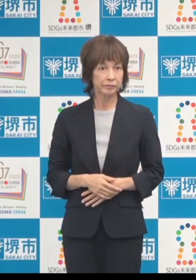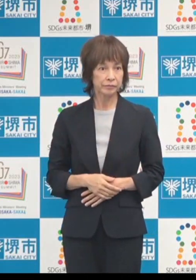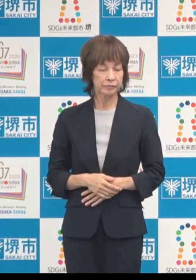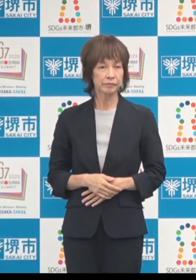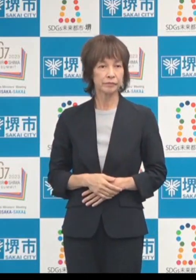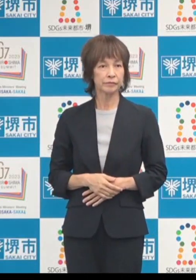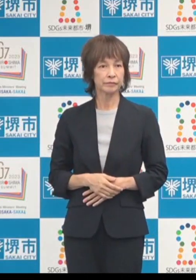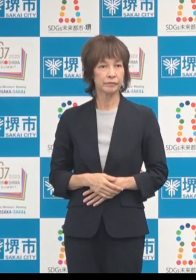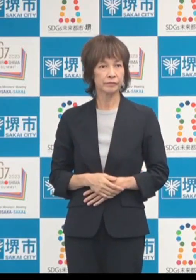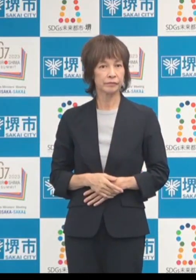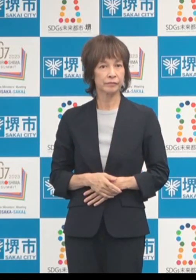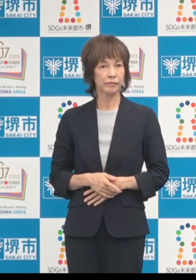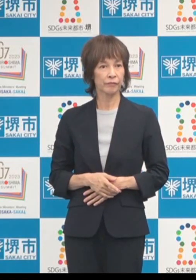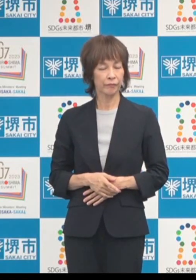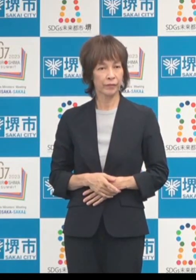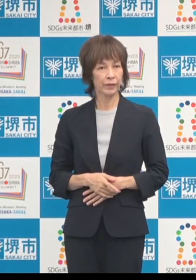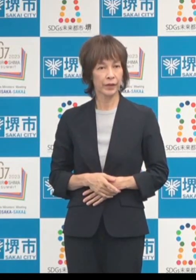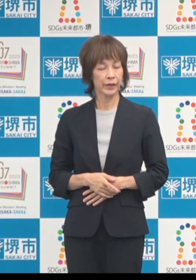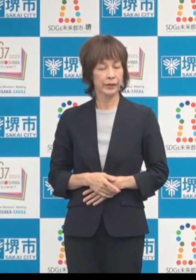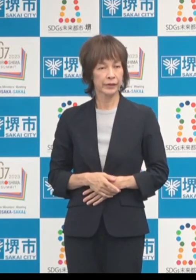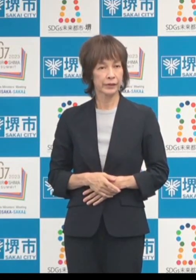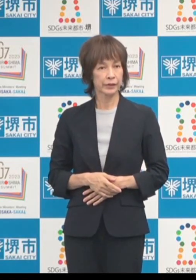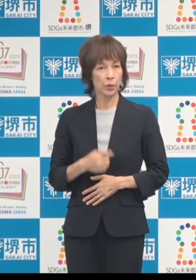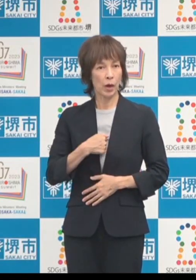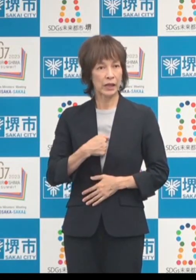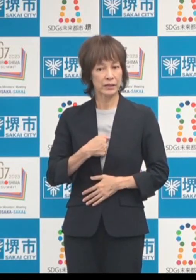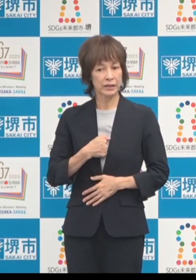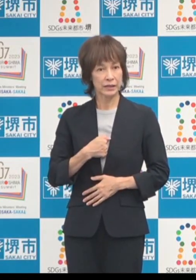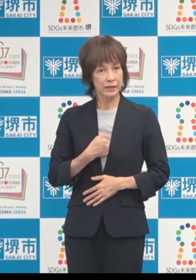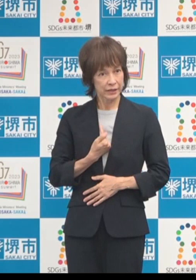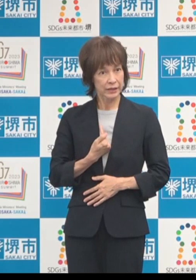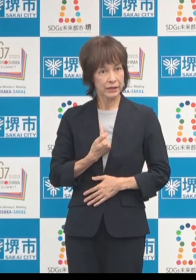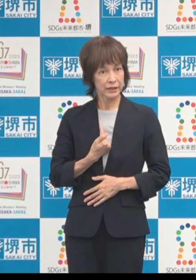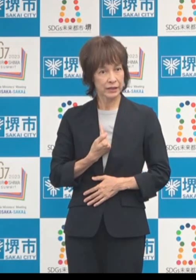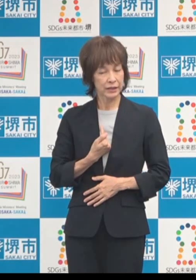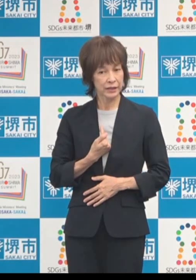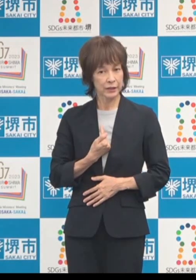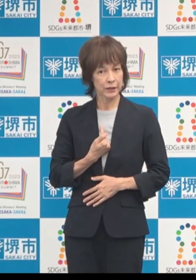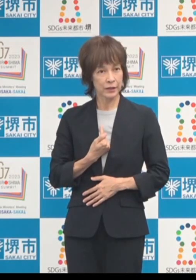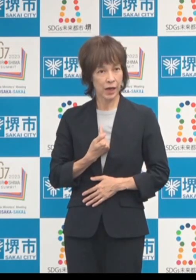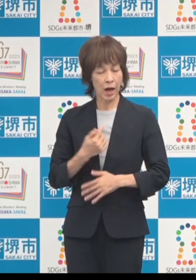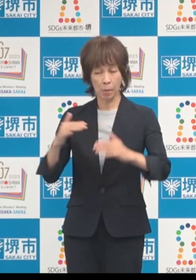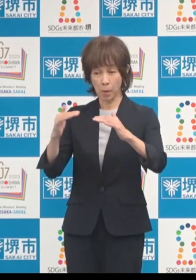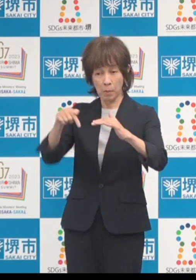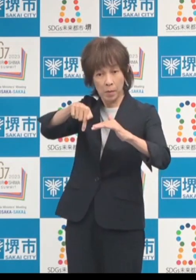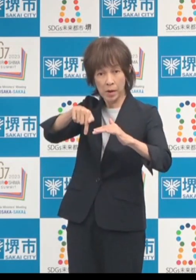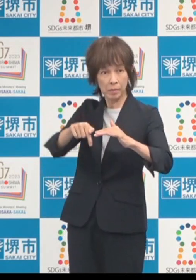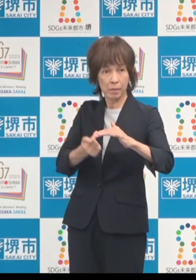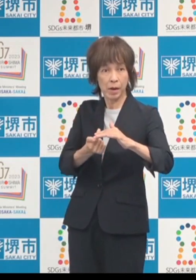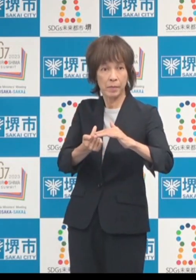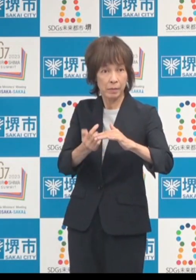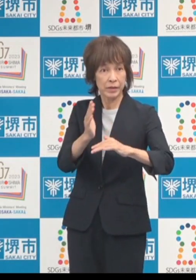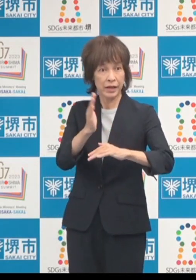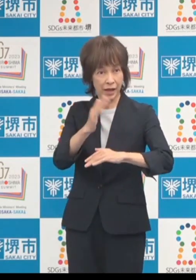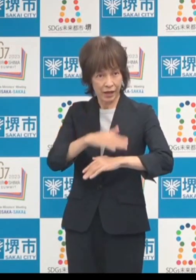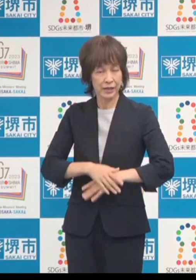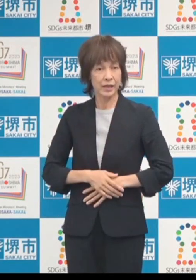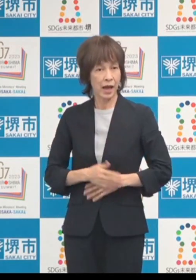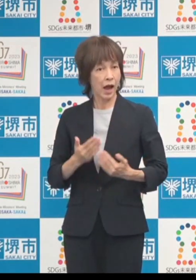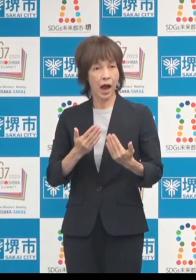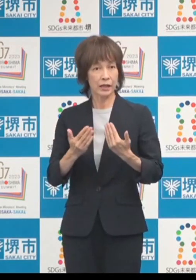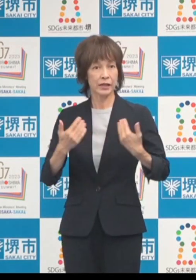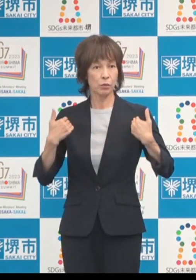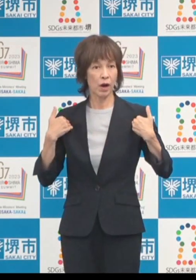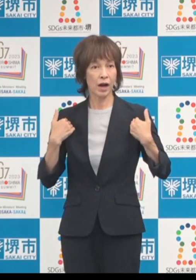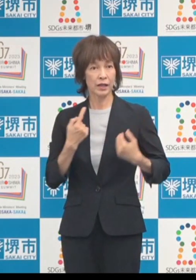も含めて、そこは私自身がその交渉に携わっていませんので、はっきりしたところは分かり